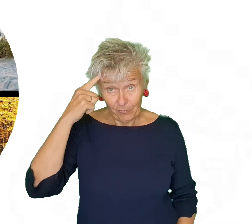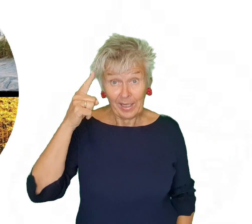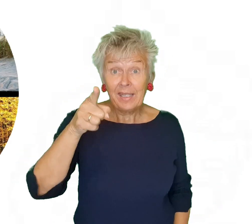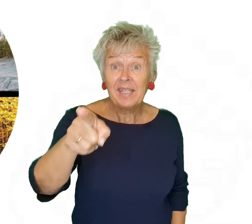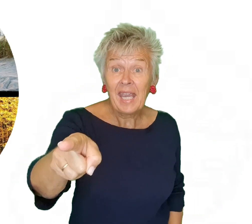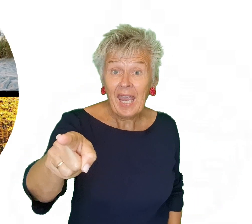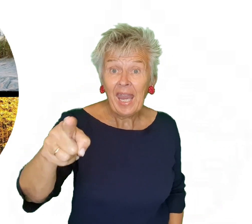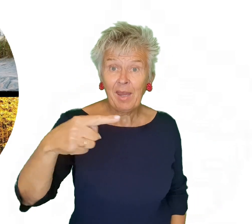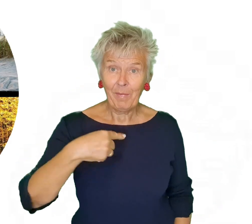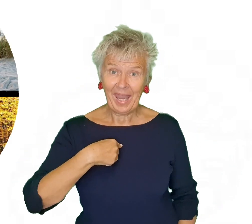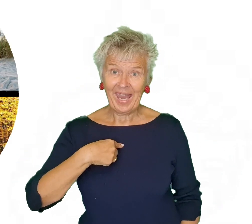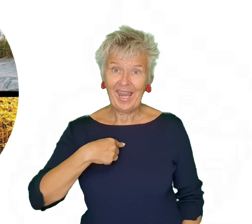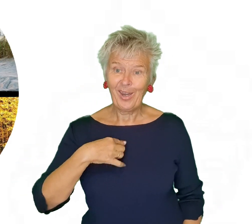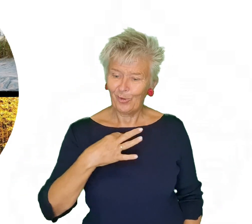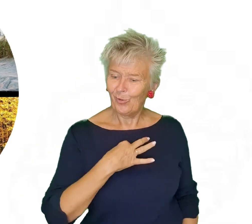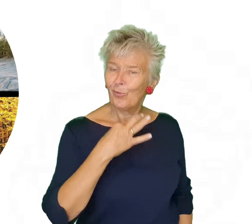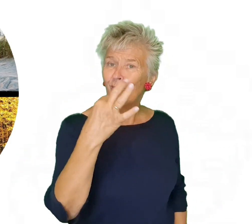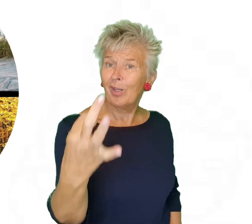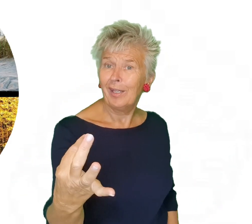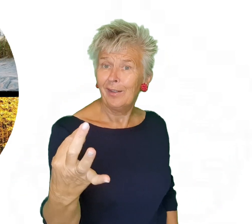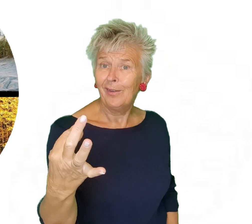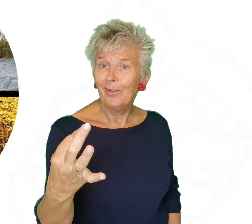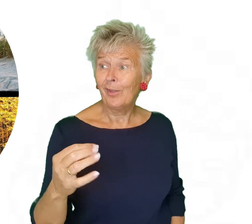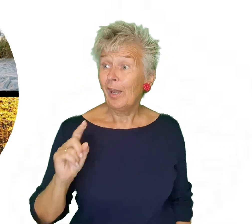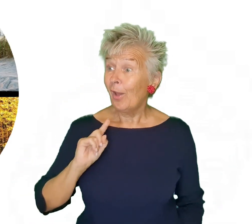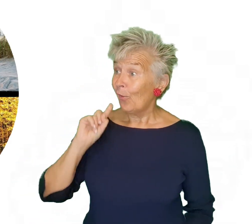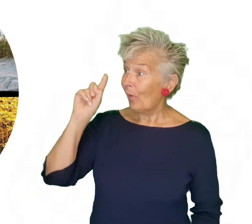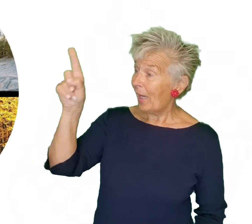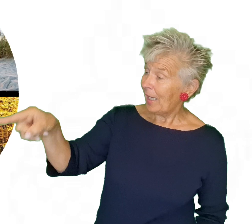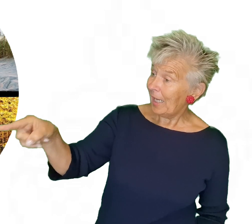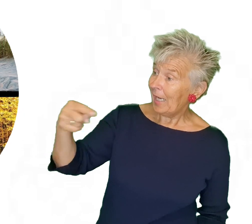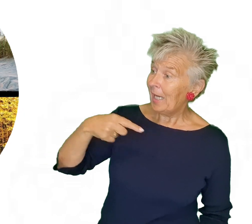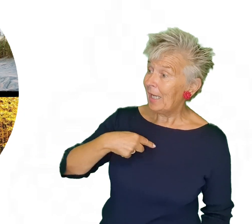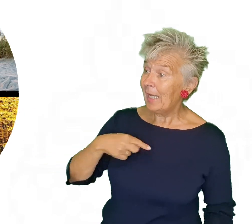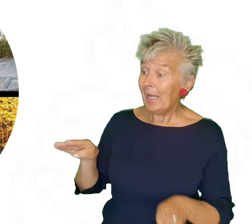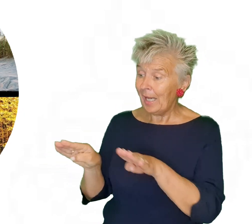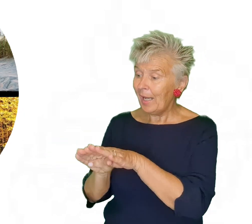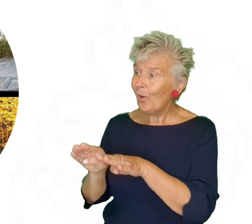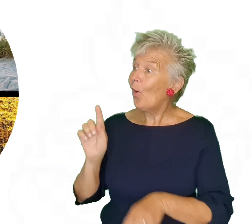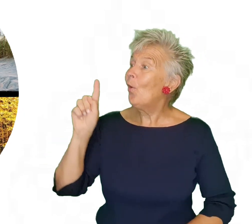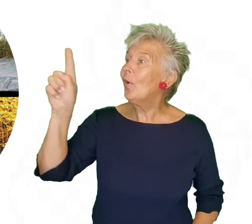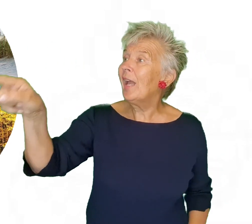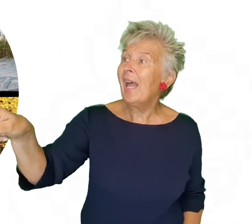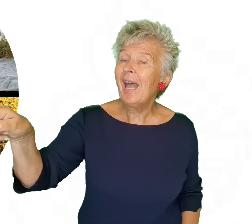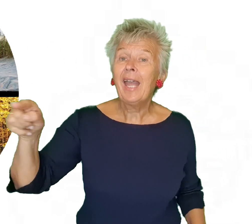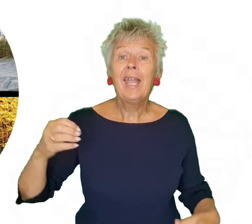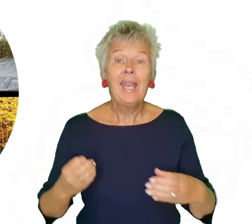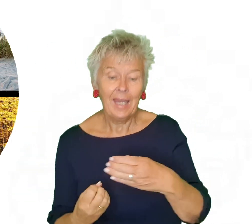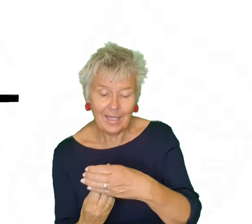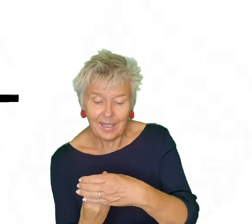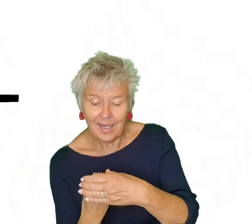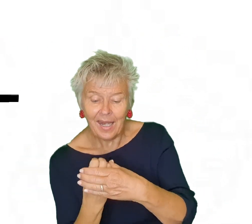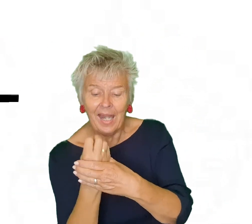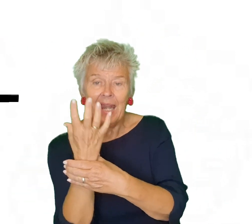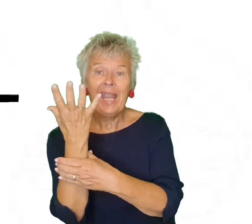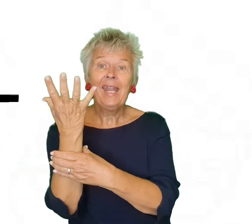weet jij mij te vinden Waarheen ik ook ga in de